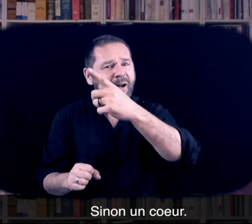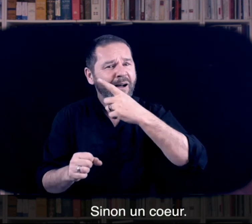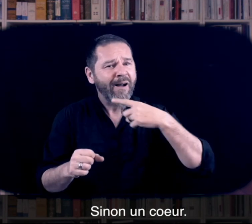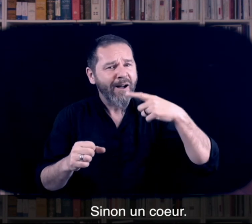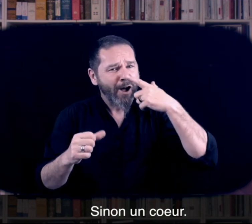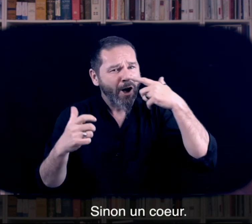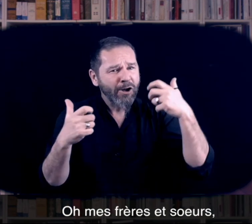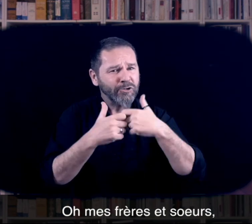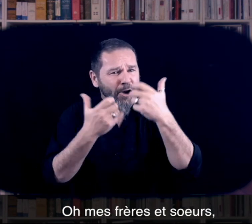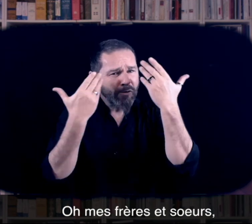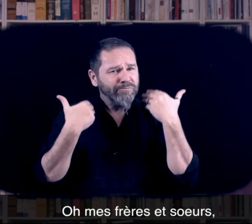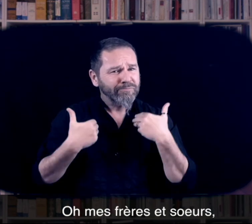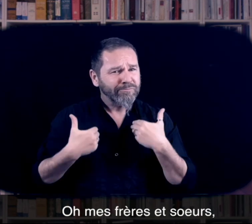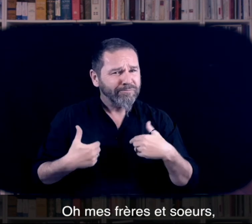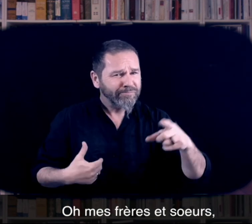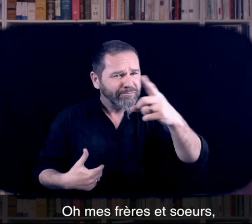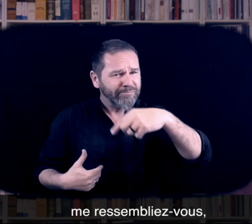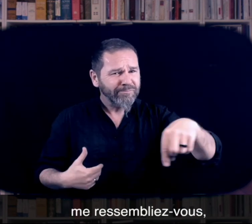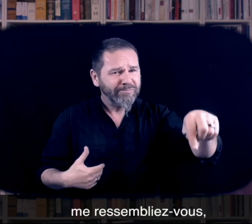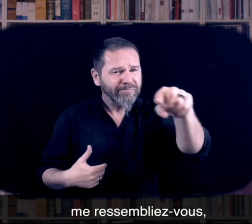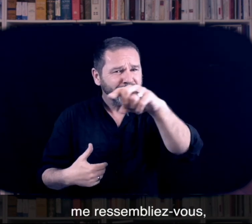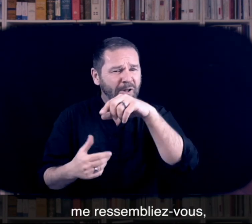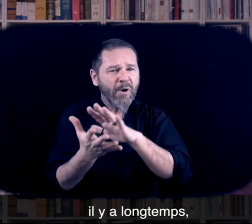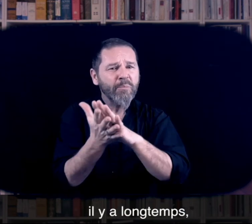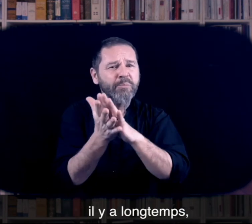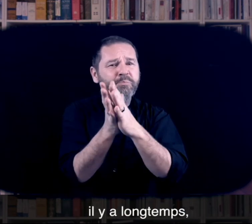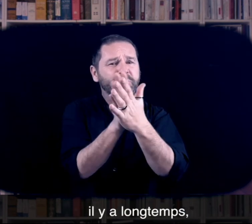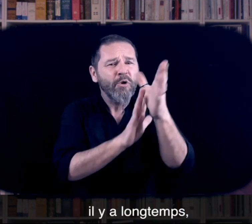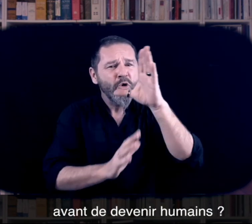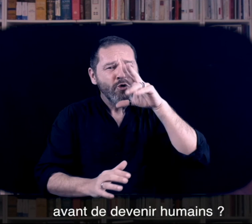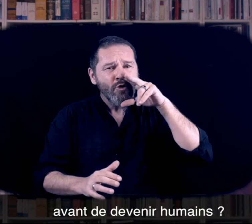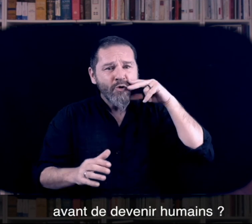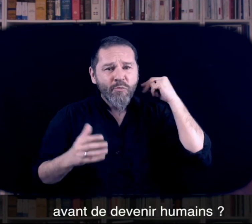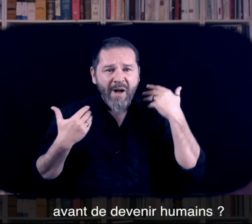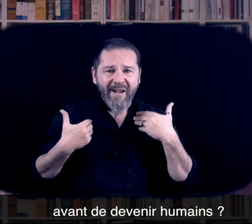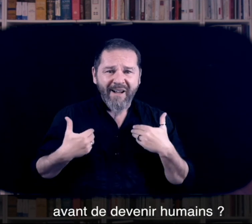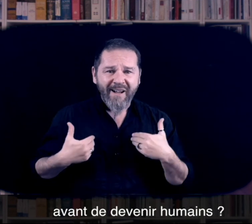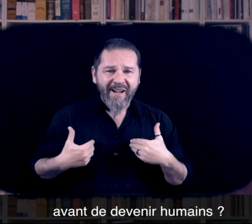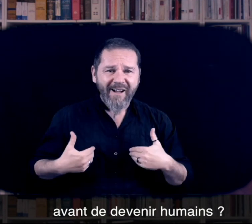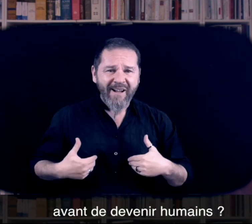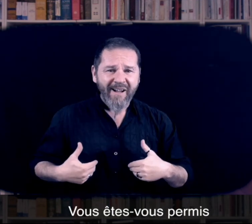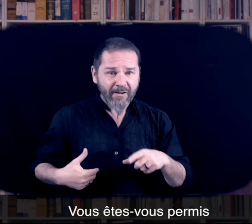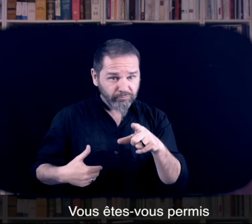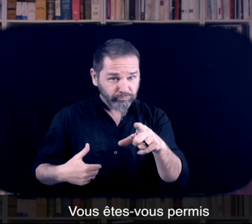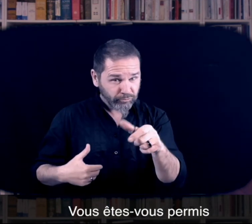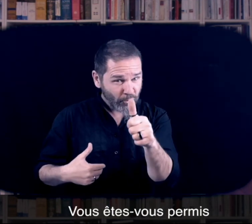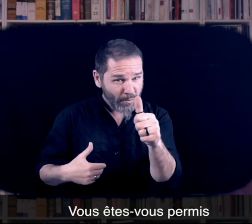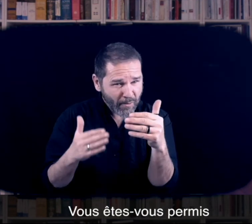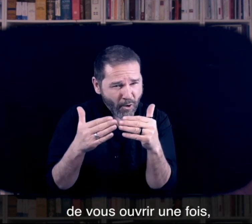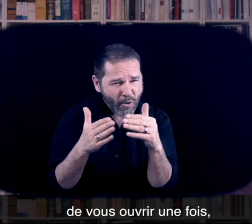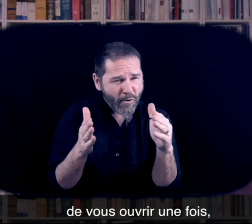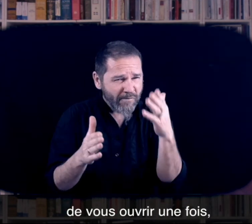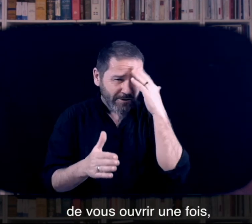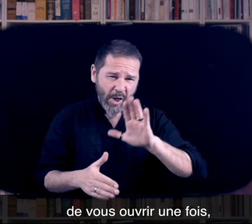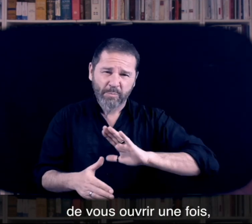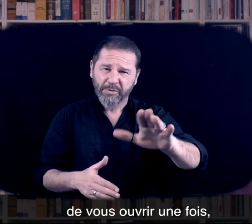cœur? Ô mes frères et sœurs, me ressembliez-vous il y a longtemps avant de devenir humain? Vous êtes-vous permis de